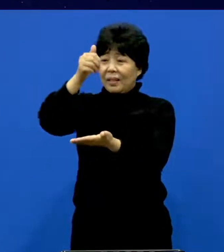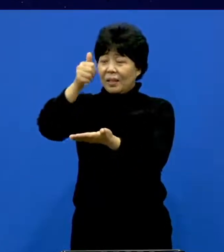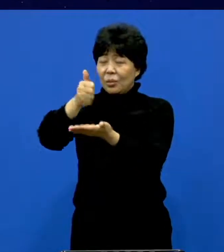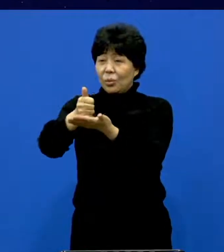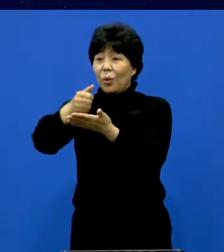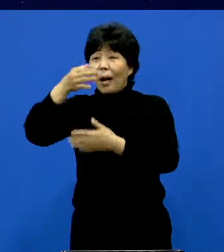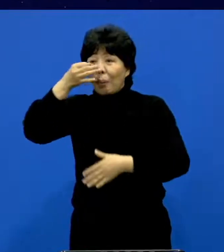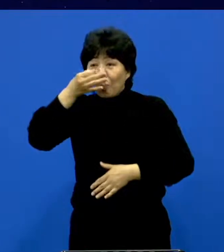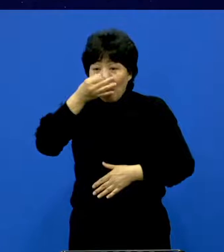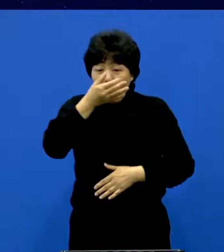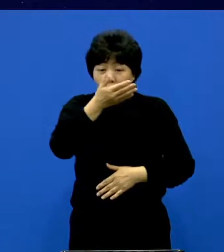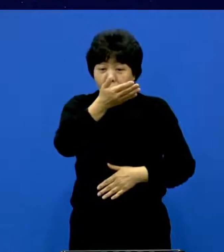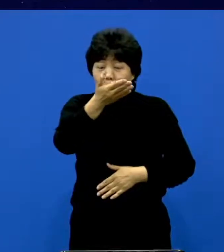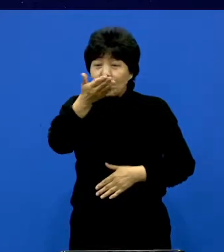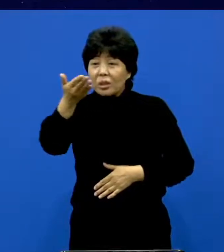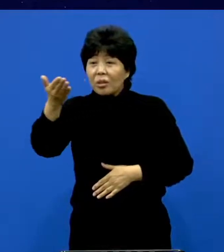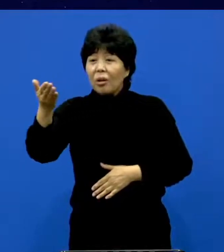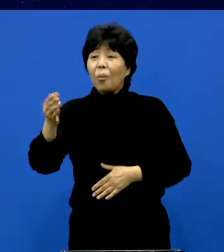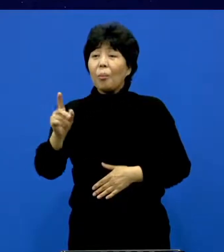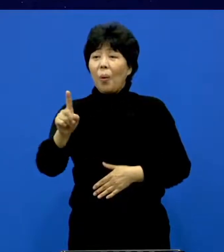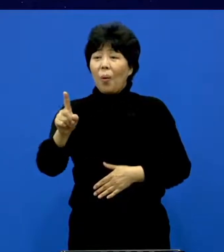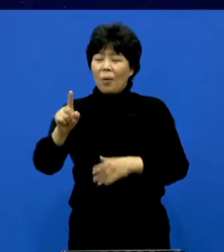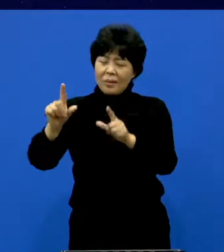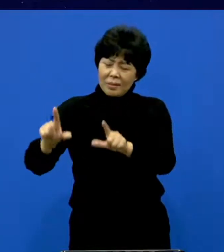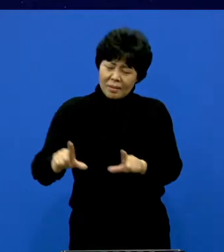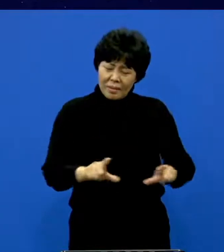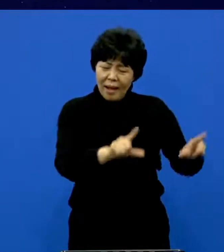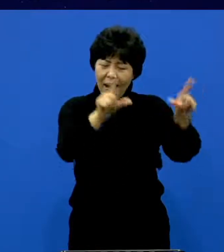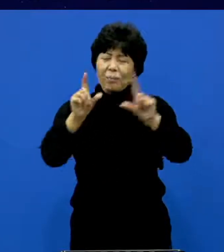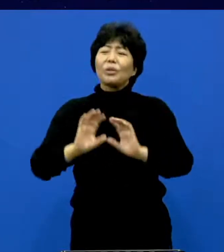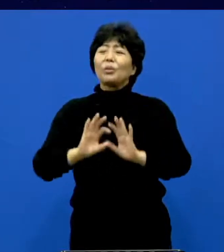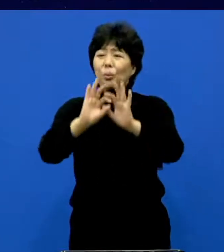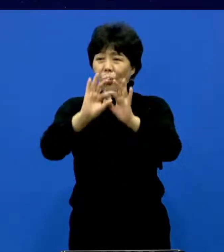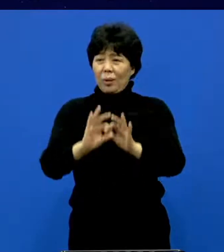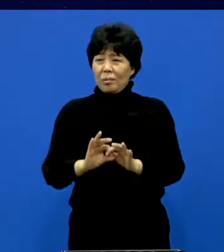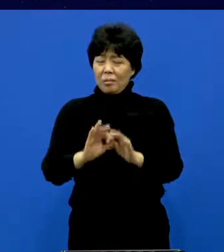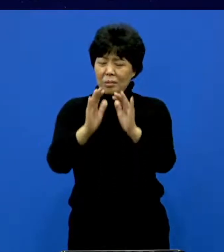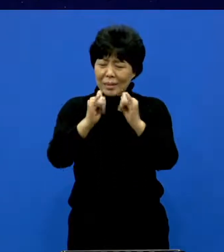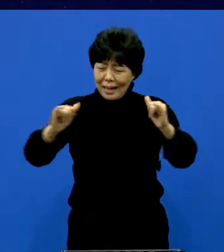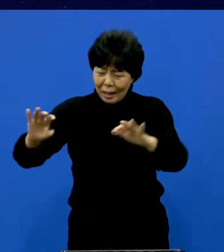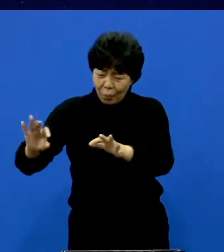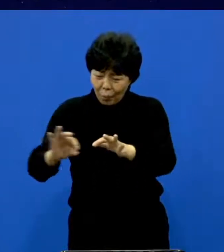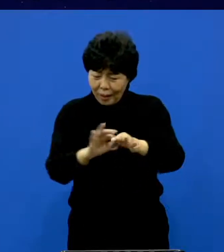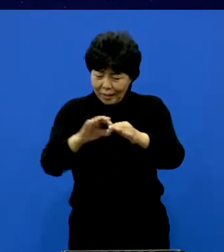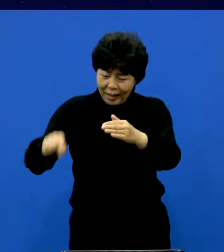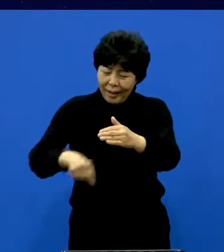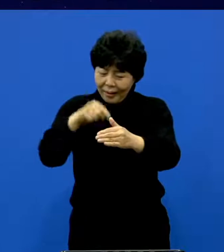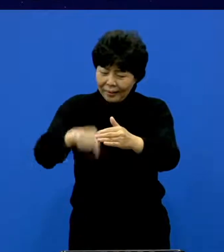세상에 나타내라고. 무엇을? 우리의 삶을 통하여. 어디에? 인간관계 안에서.